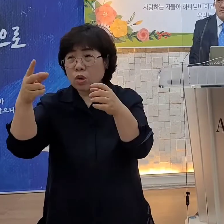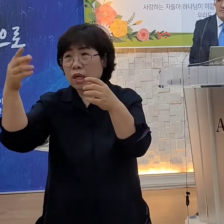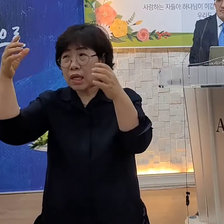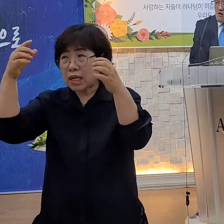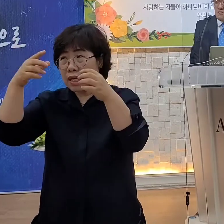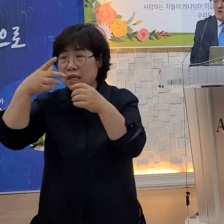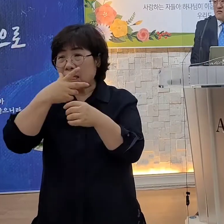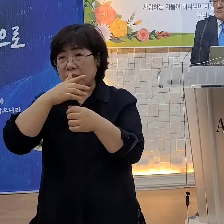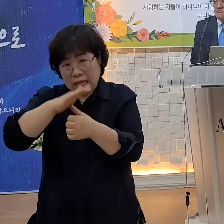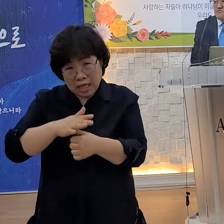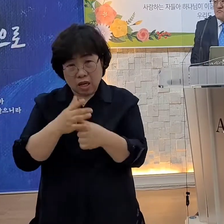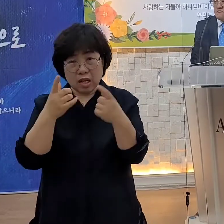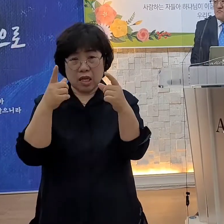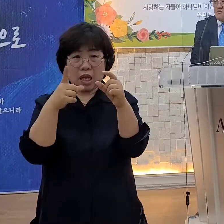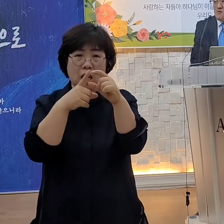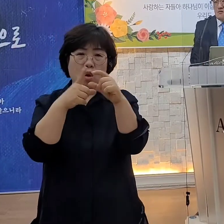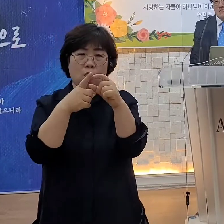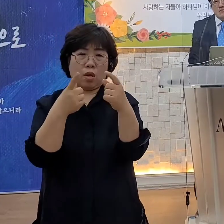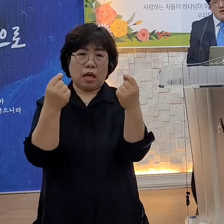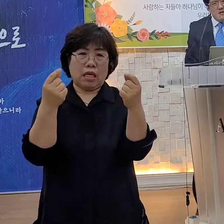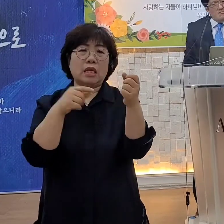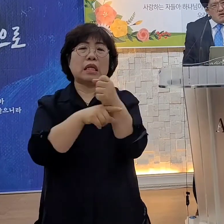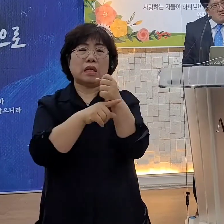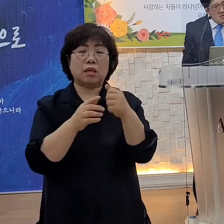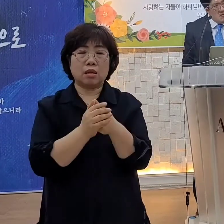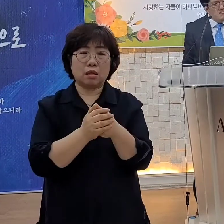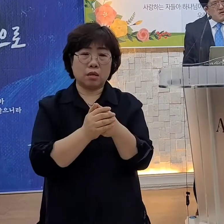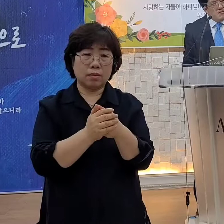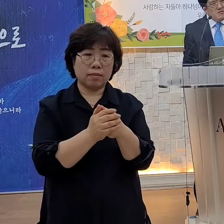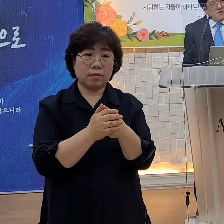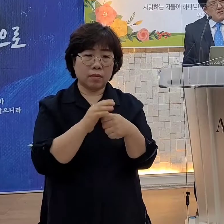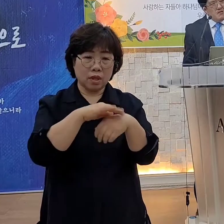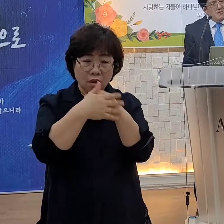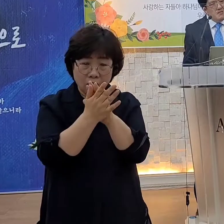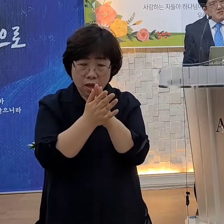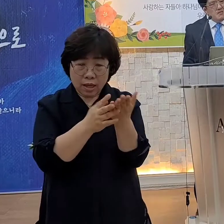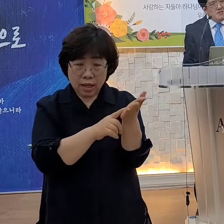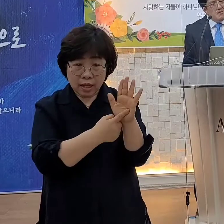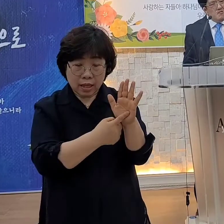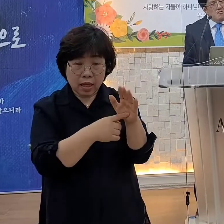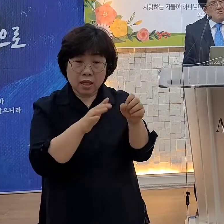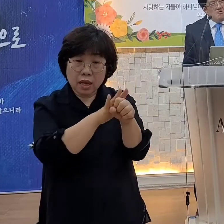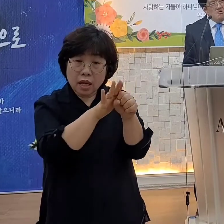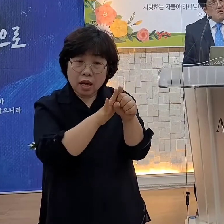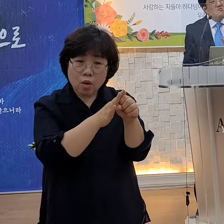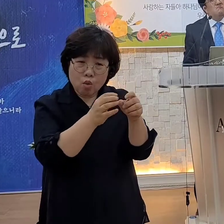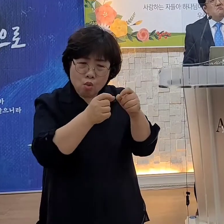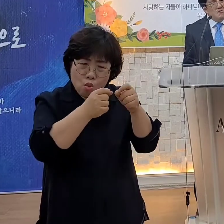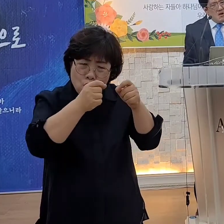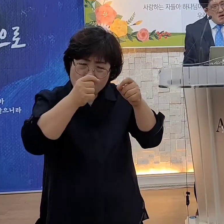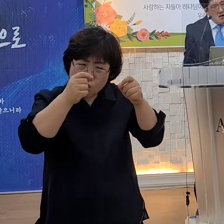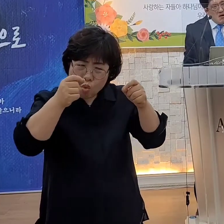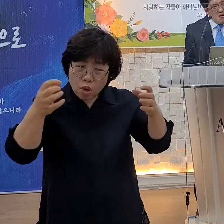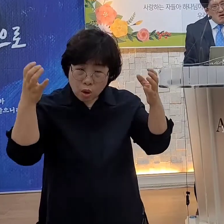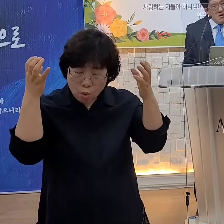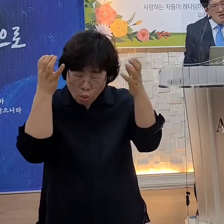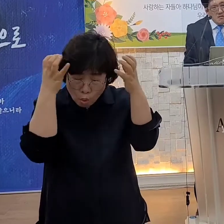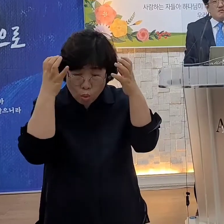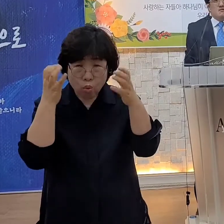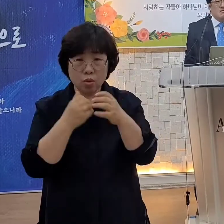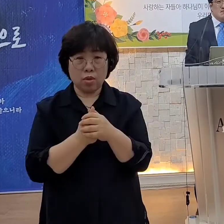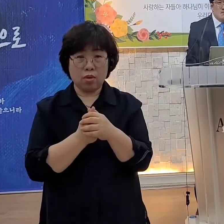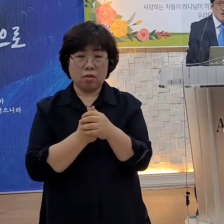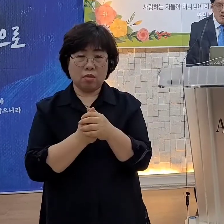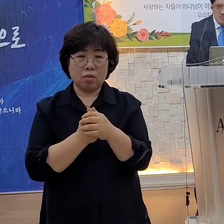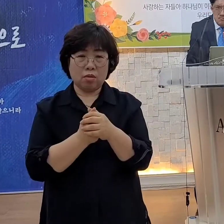거예요. 똑같은 말이에요. 여러분 사랑이 뭐라고요? 성경이 말하는 사랑이 오랜 고통이다.